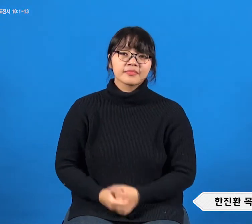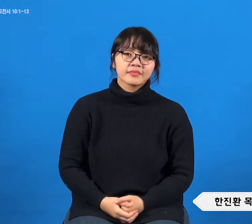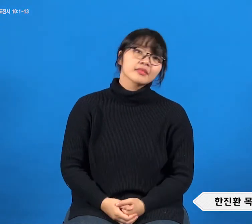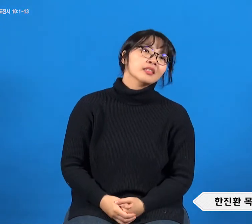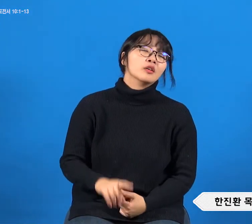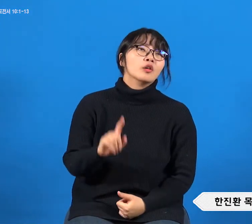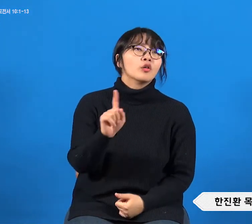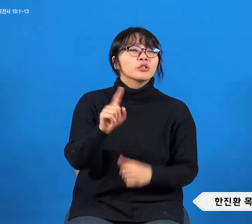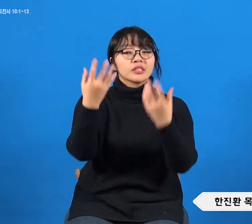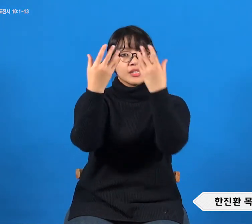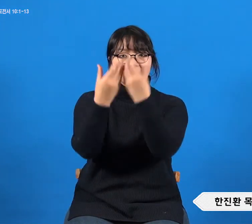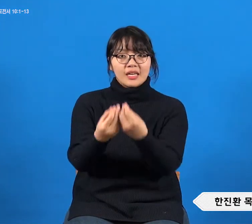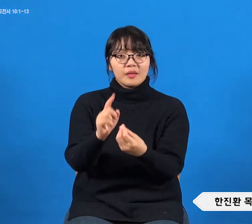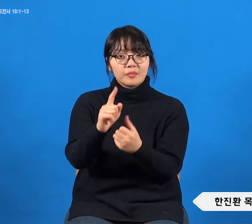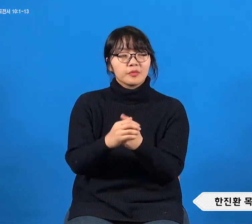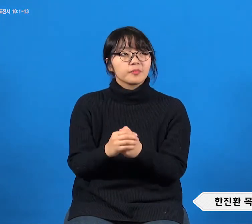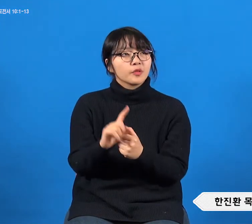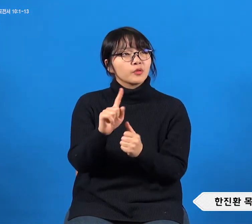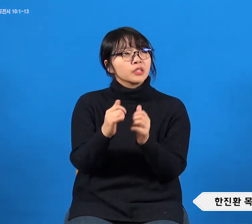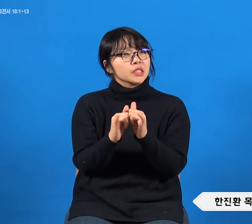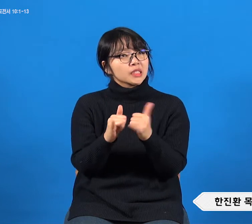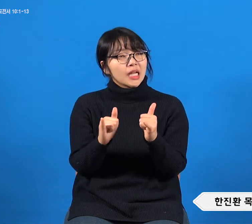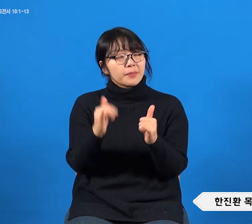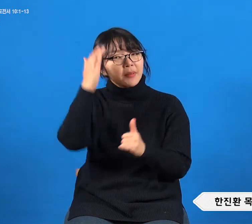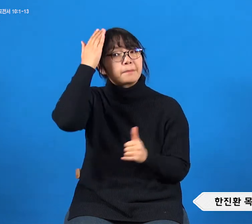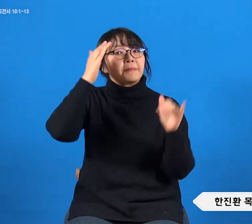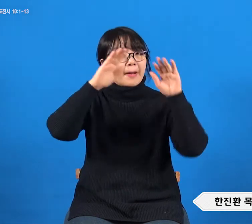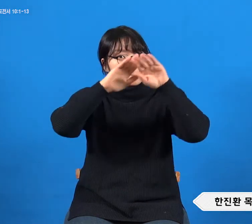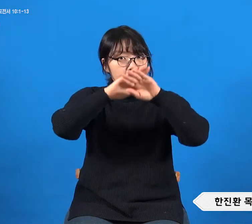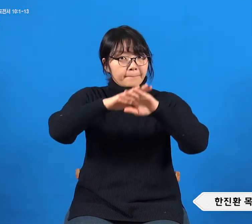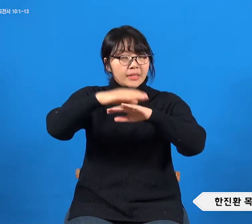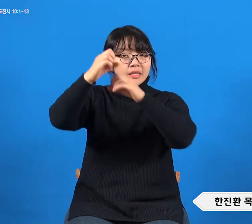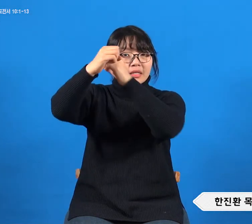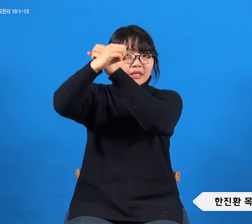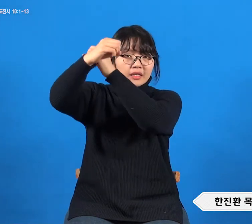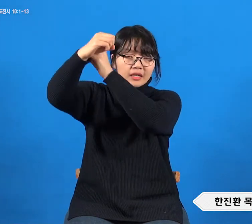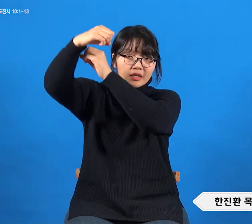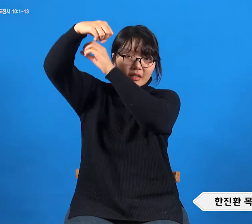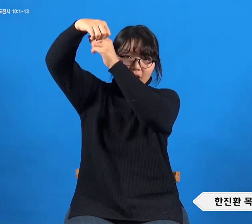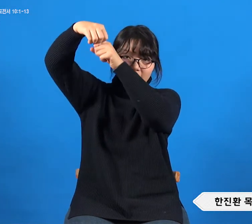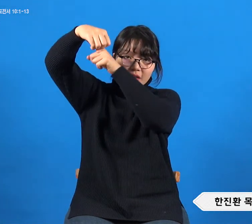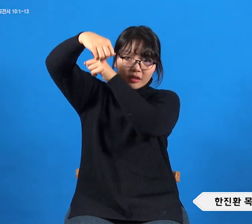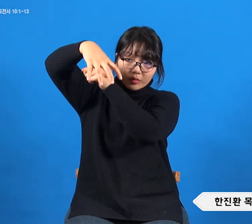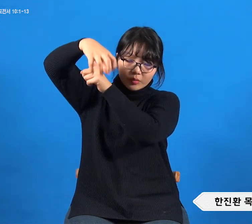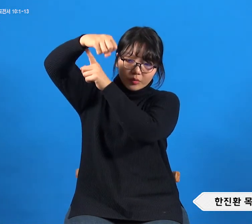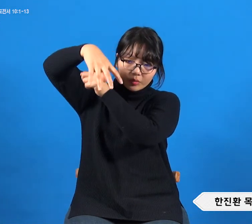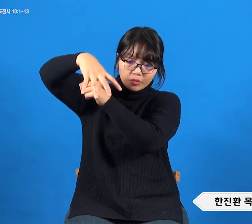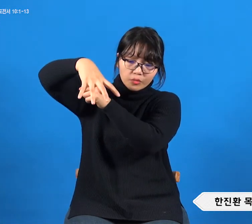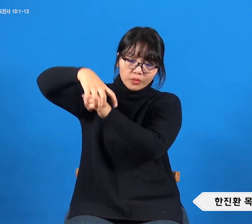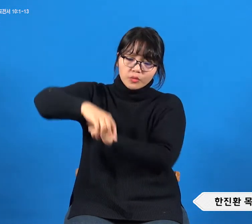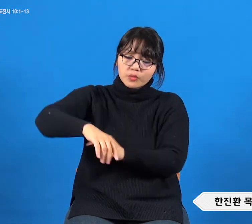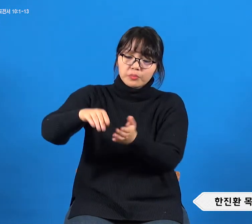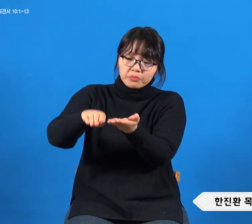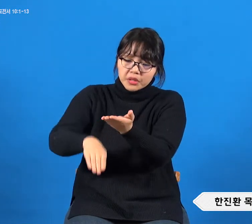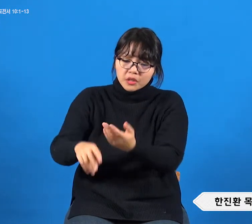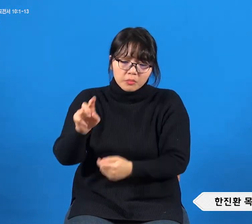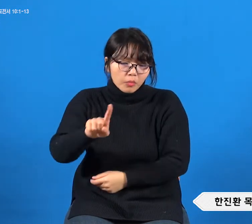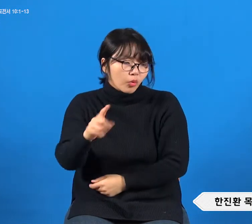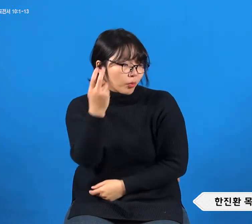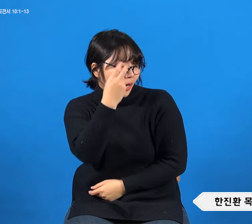밤에 어떤 사람이 가로등 밑에서 뭘 열심히 찾고 있습니다. 지나가는 행인이 그걸 보고는 무슨